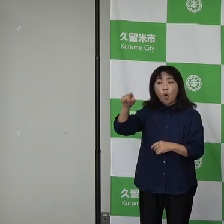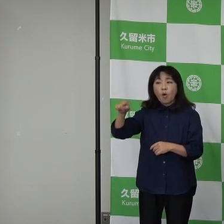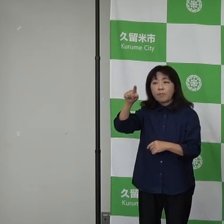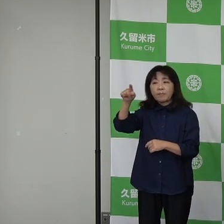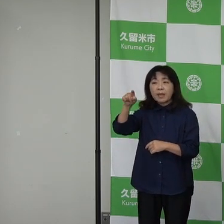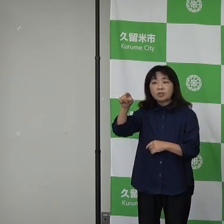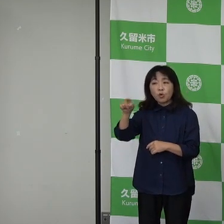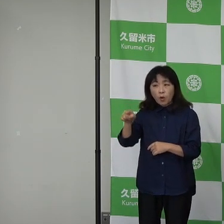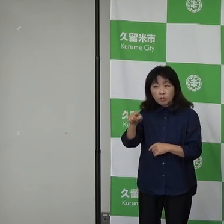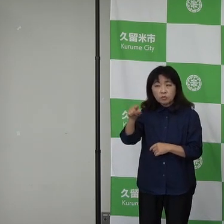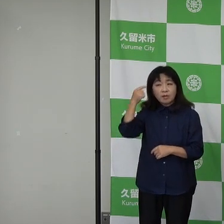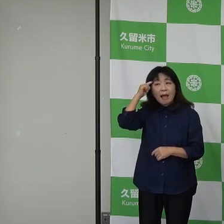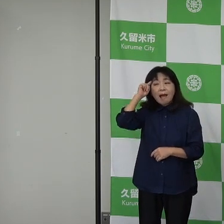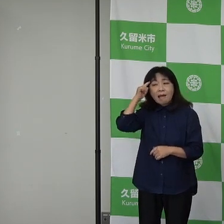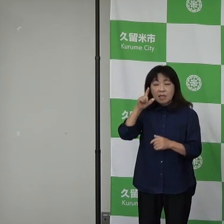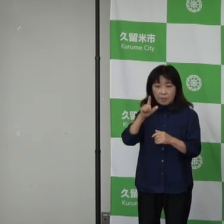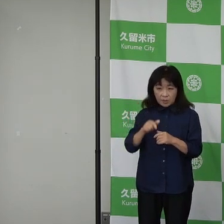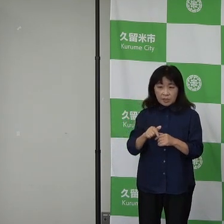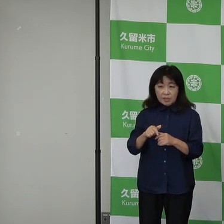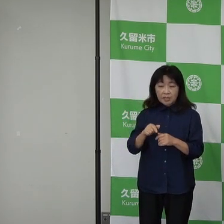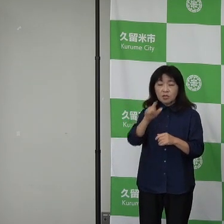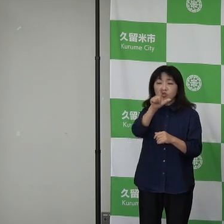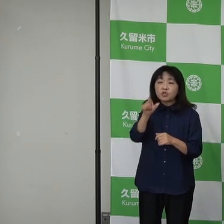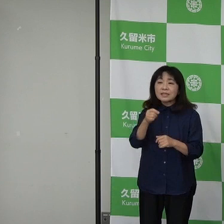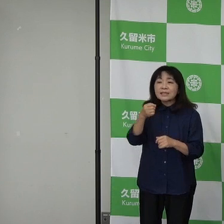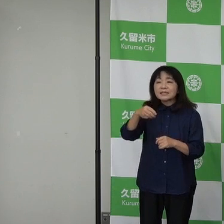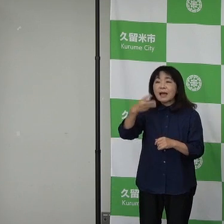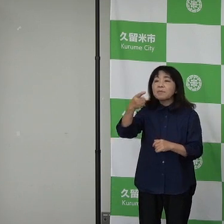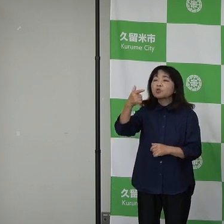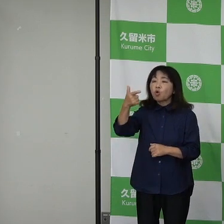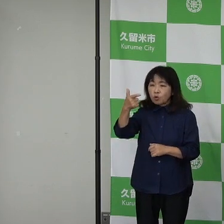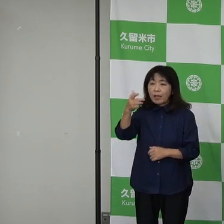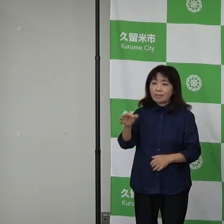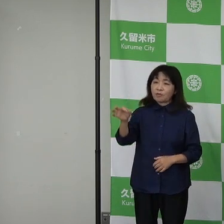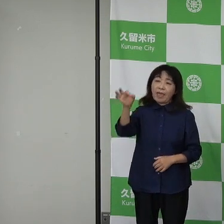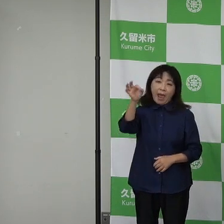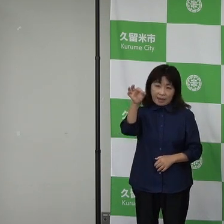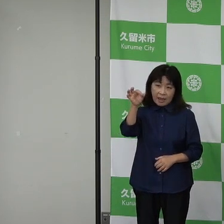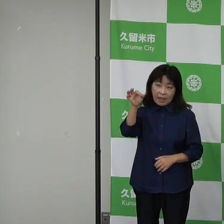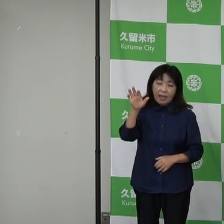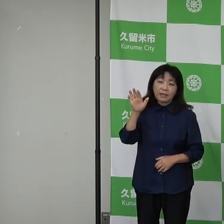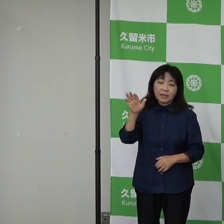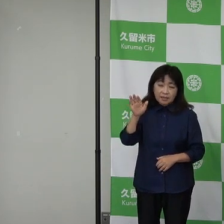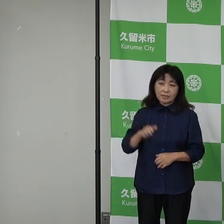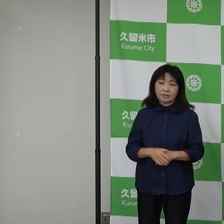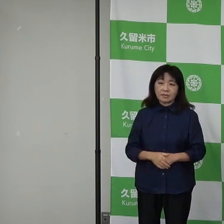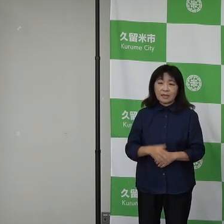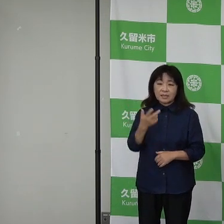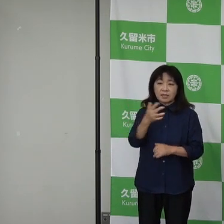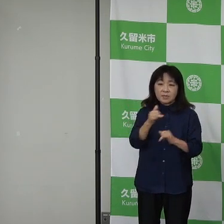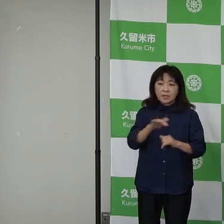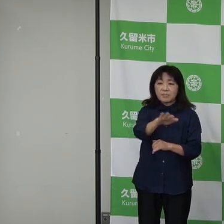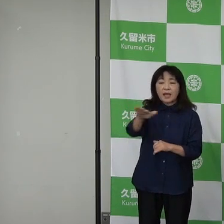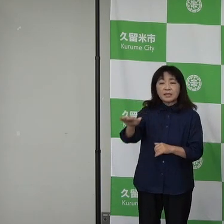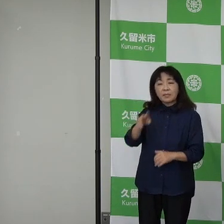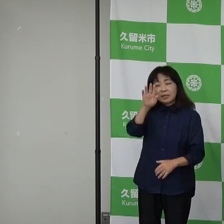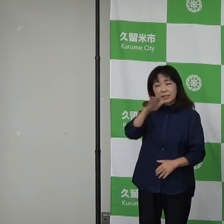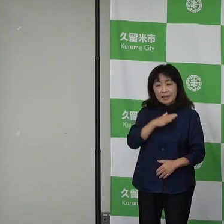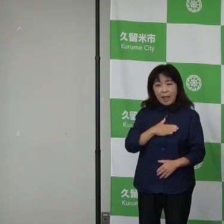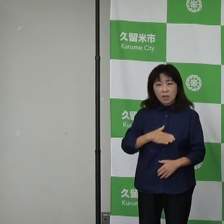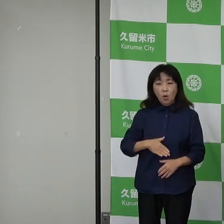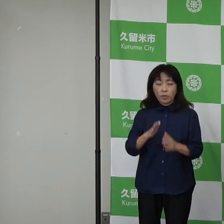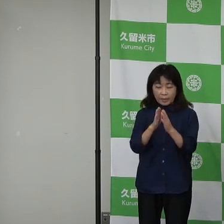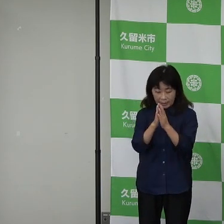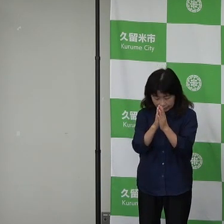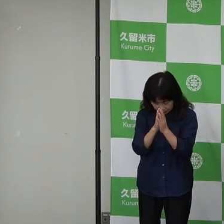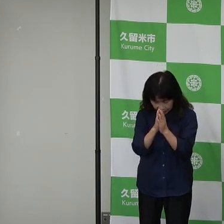想定をすると、月306円の値上がりになります。市民の皆様方のご理解をお願いしたい